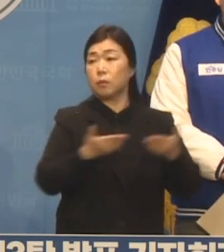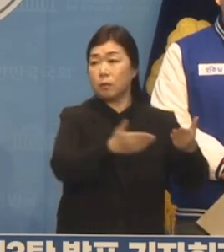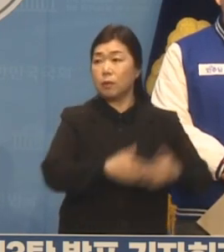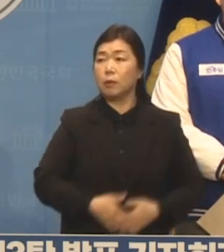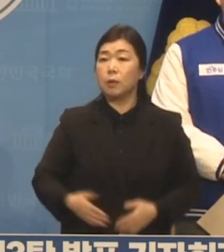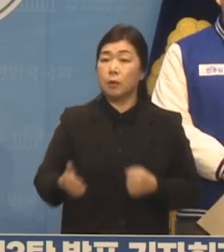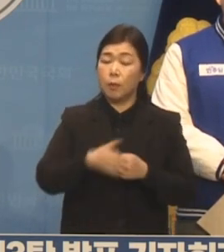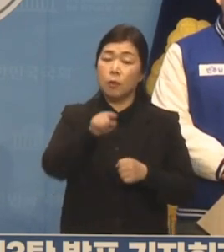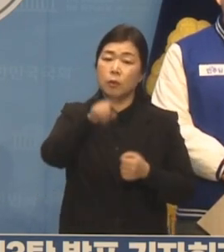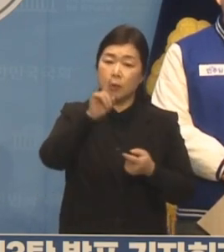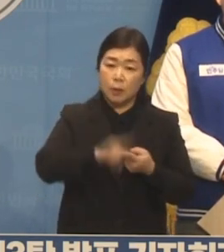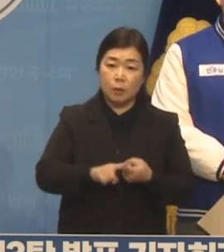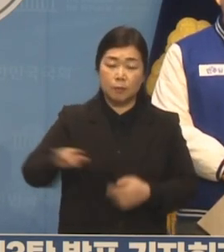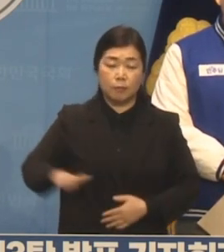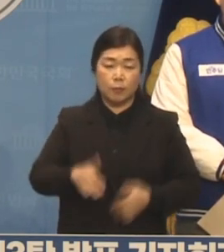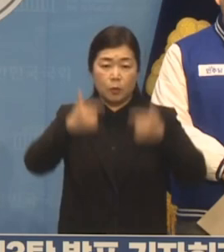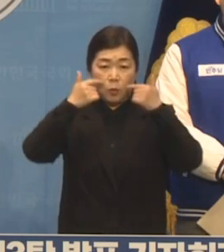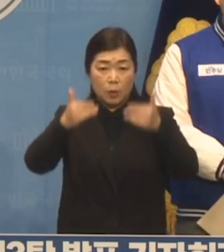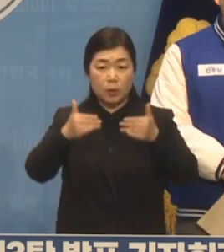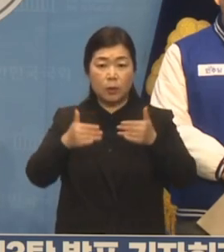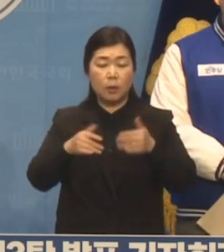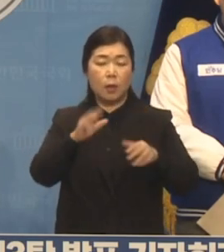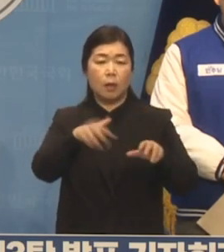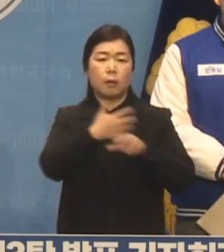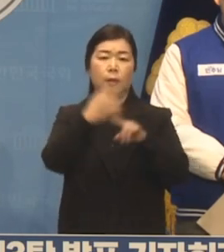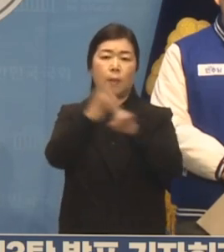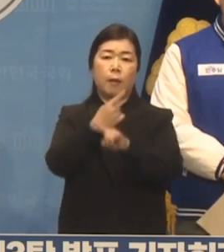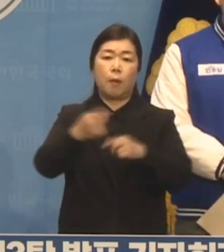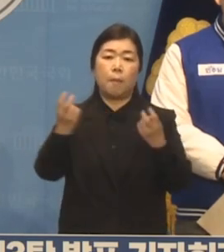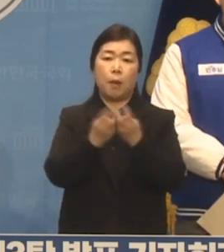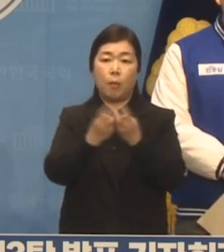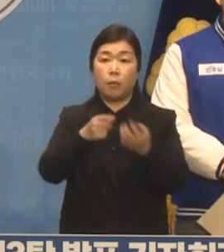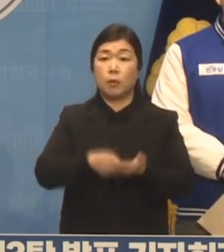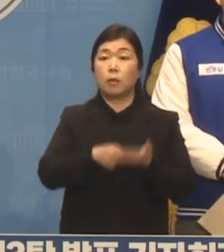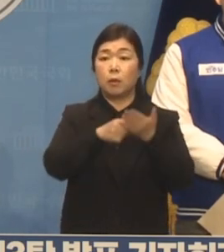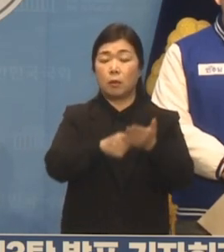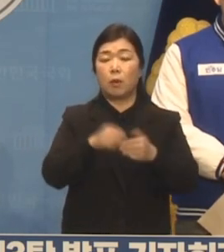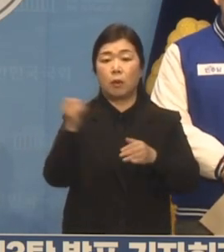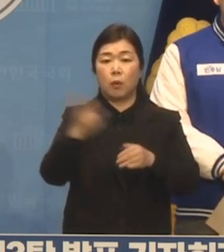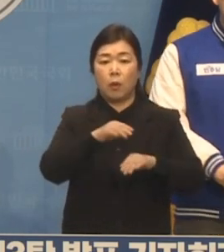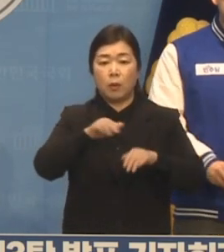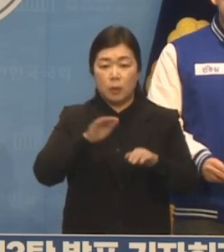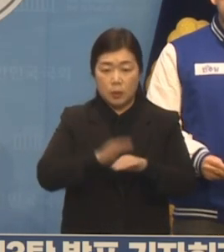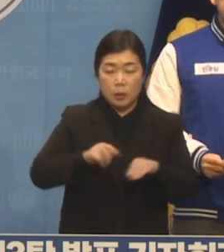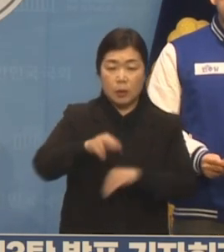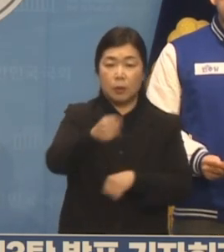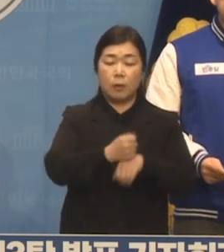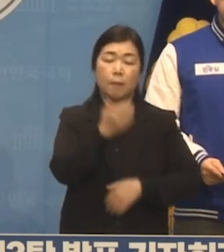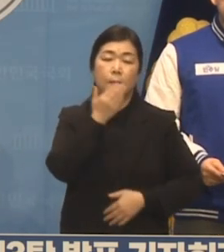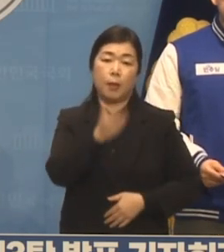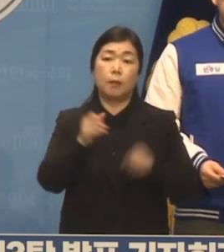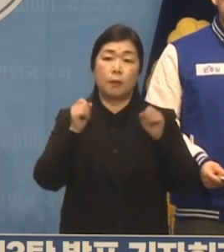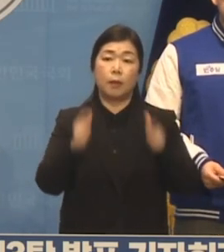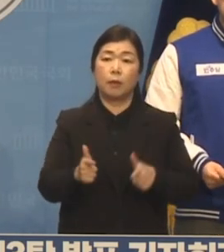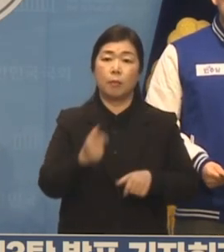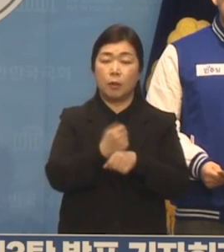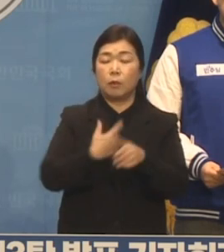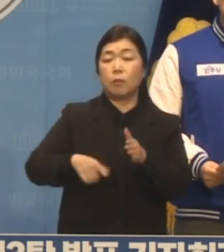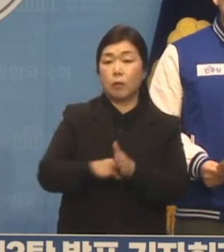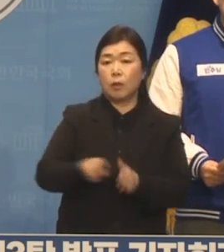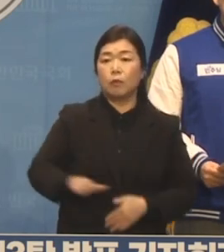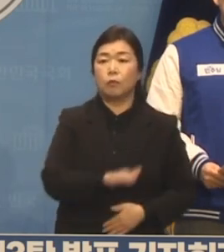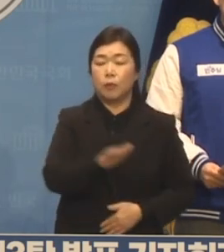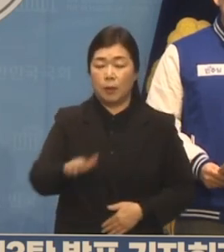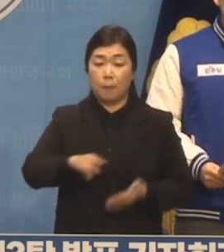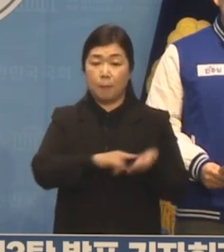부분들에 대해서 정확한 개혁 방안을 제시하고 실천할 수 있는 그런 계기가 될 수 있도록 오늘 저희가